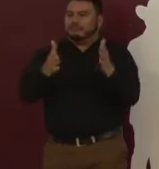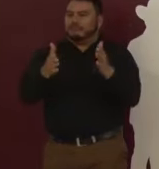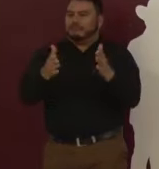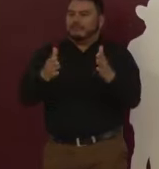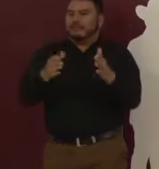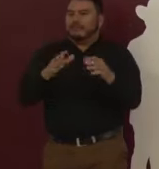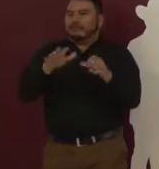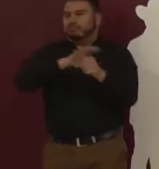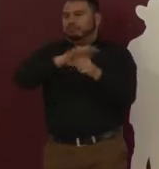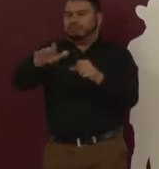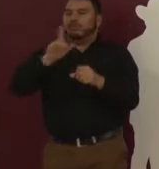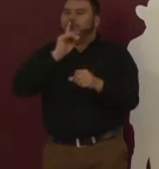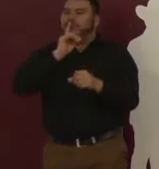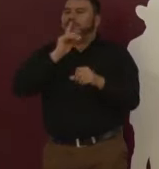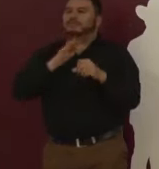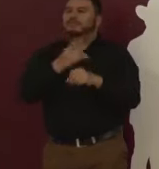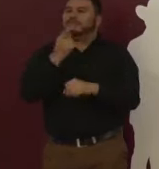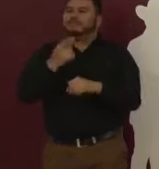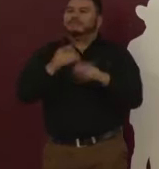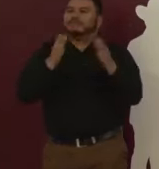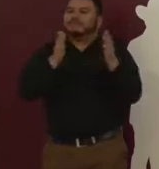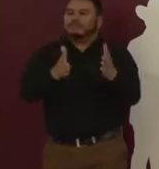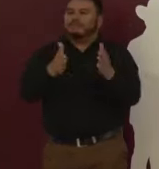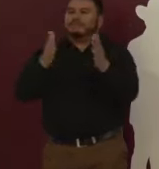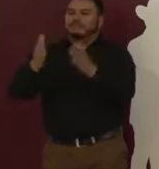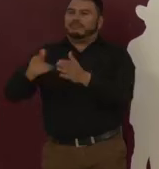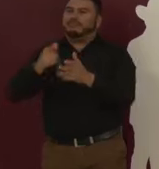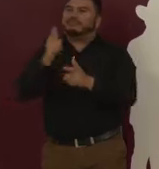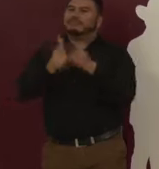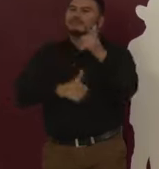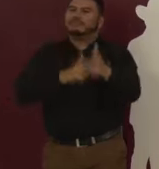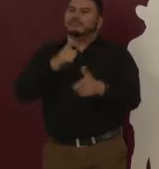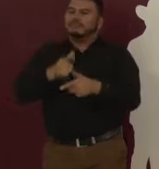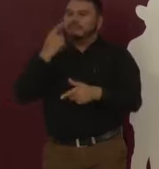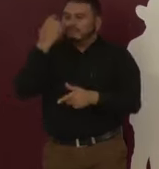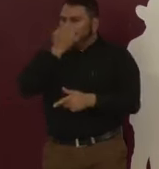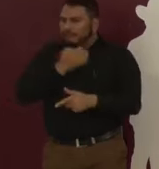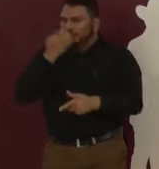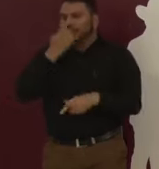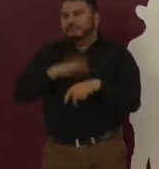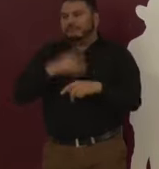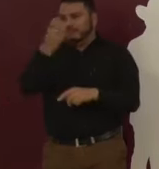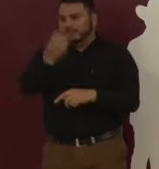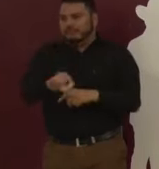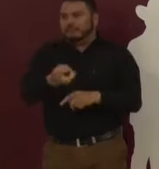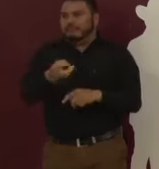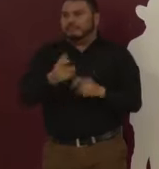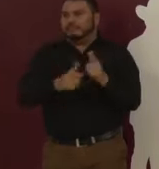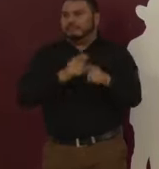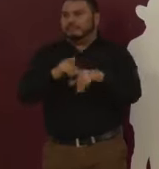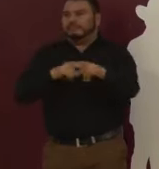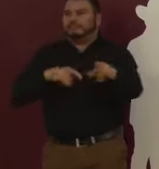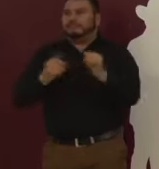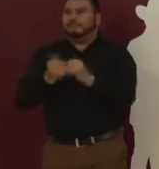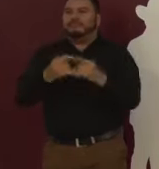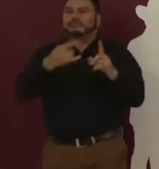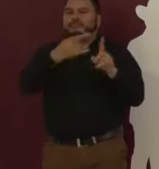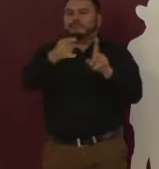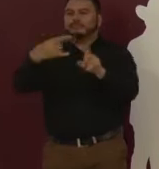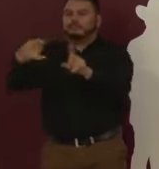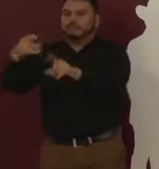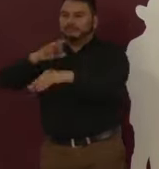porque se están tardando más en revisar a cada persona y por otro lado no están todas las puertas